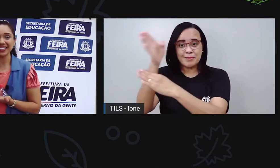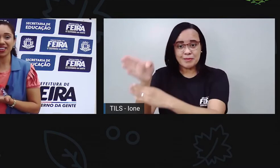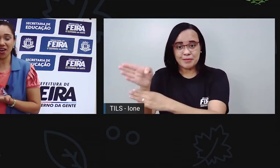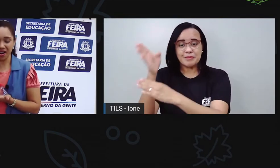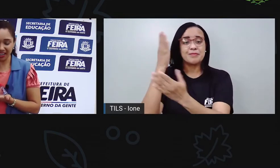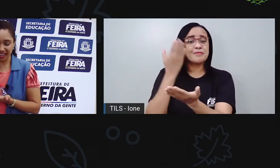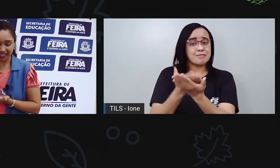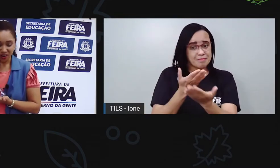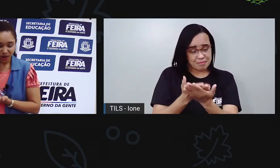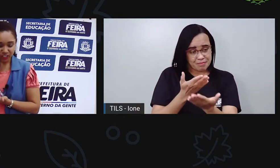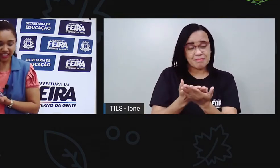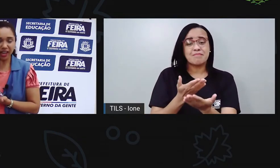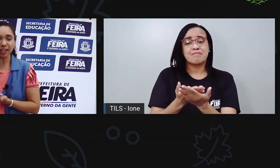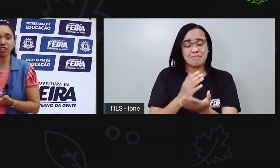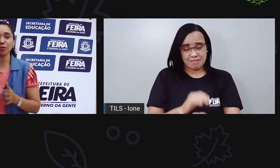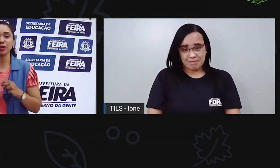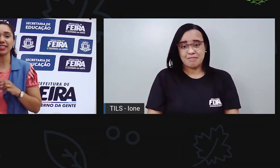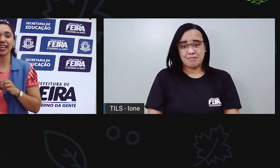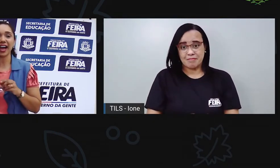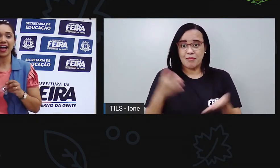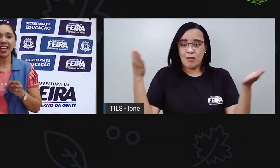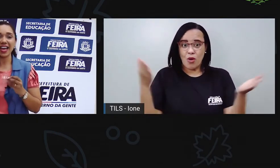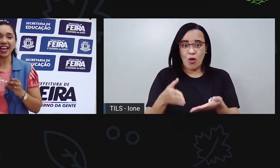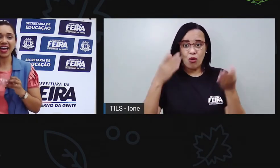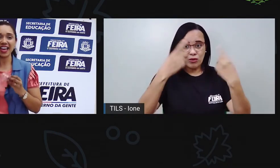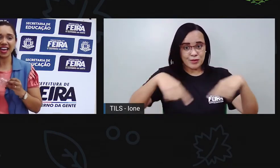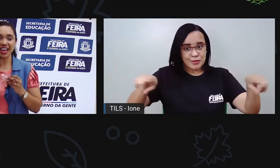para a escola. Hoje tem aula de música!